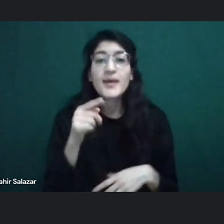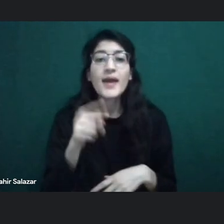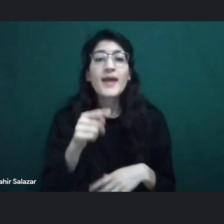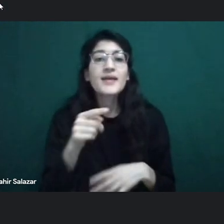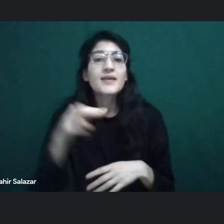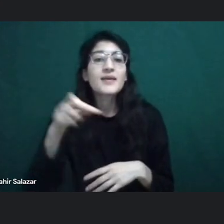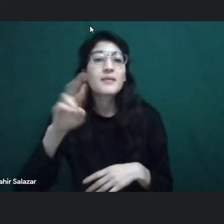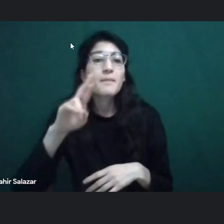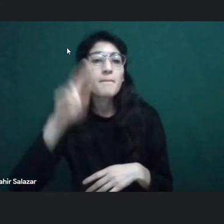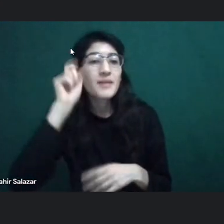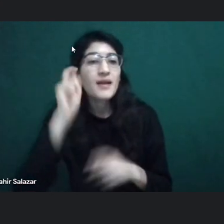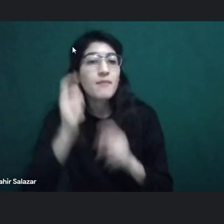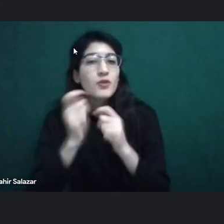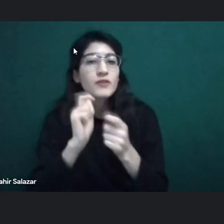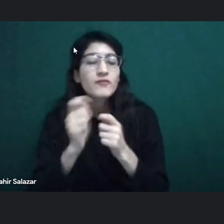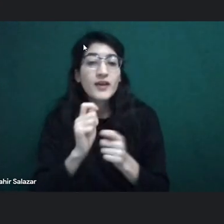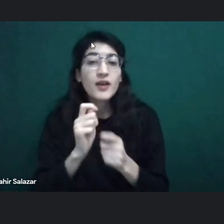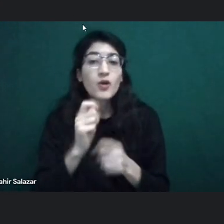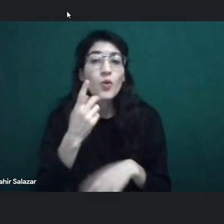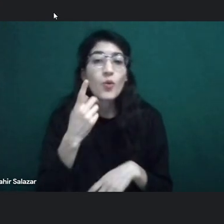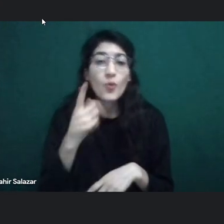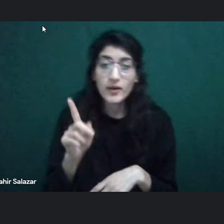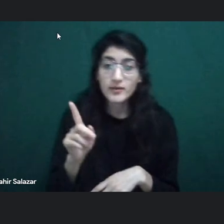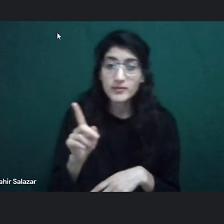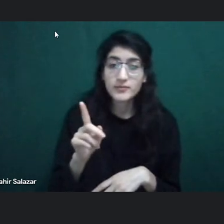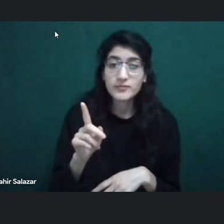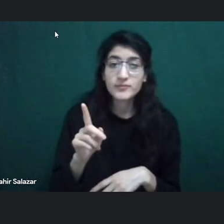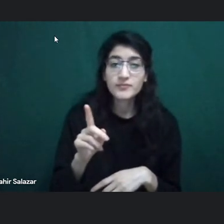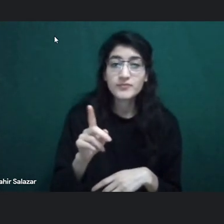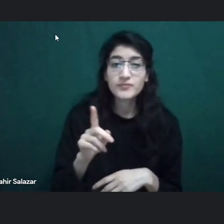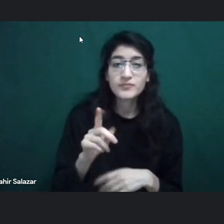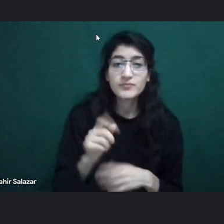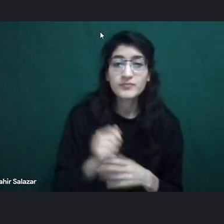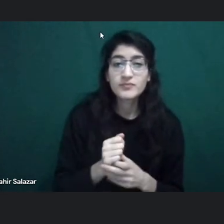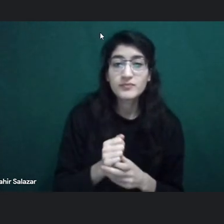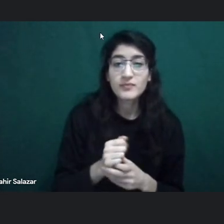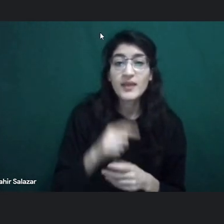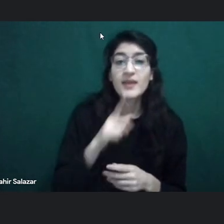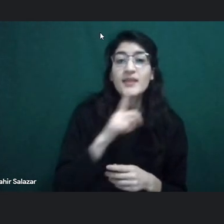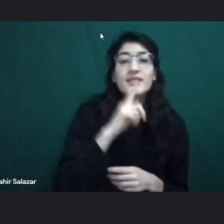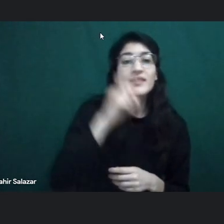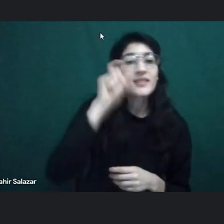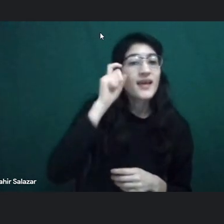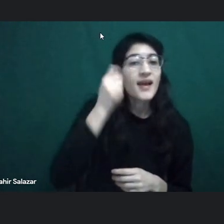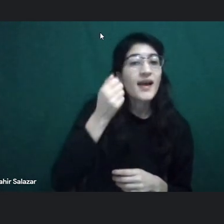Teacher. Es otro sustantivo. Entonces, ¿cómo leeríamos la frase? Teacher training.